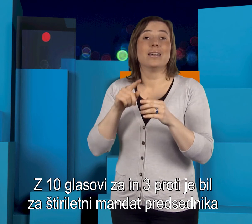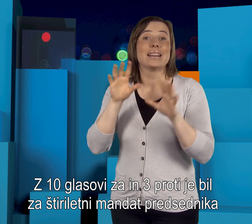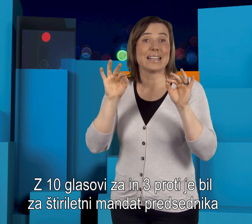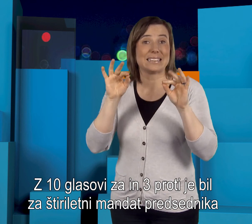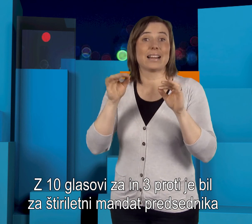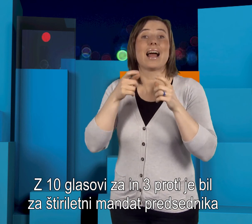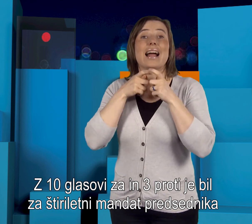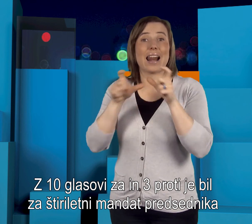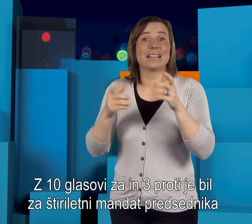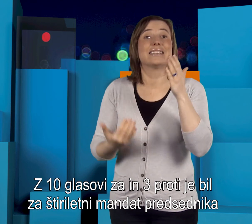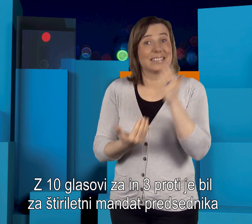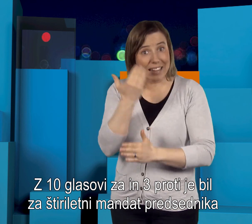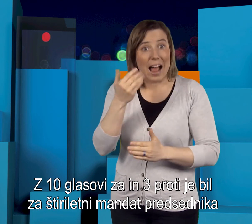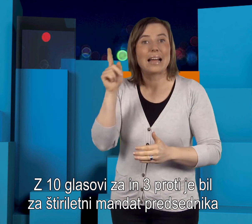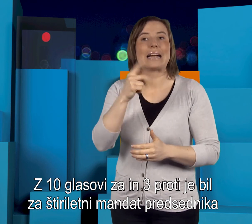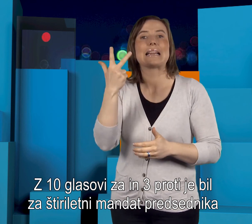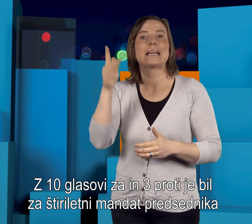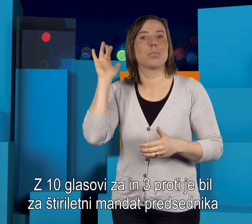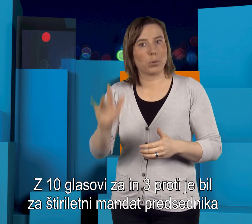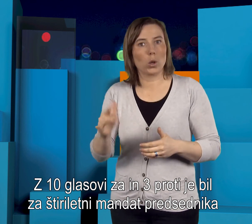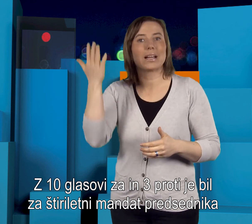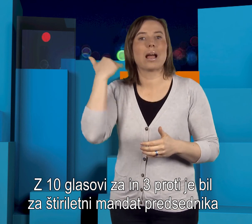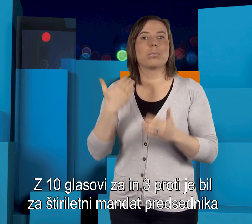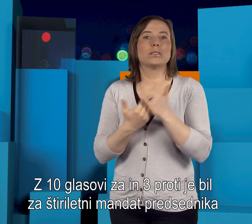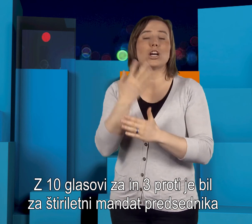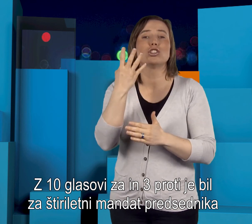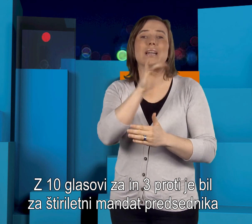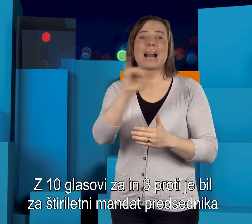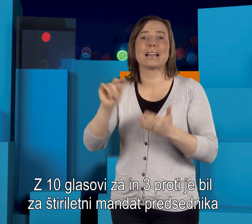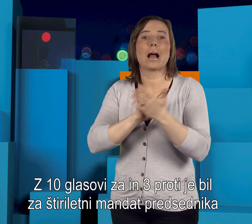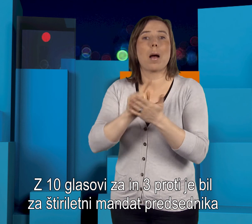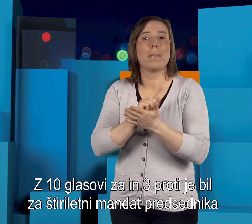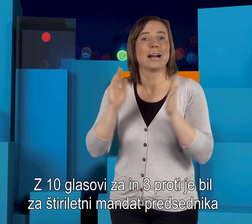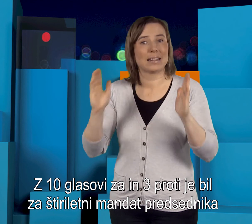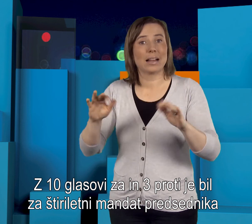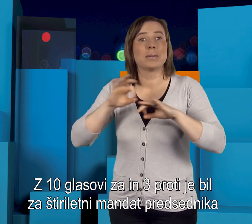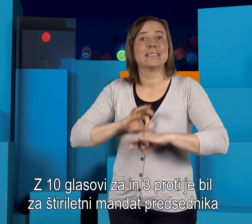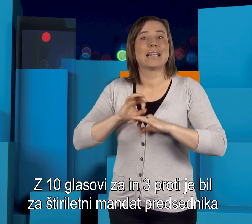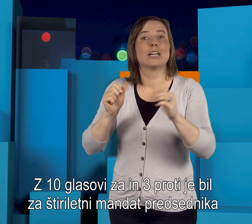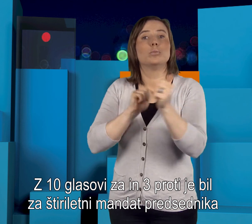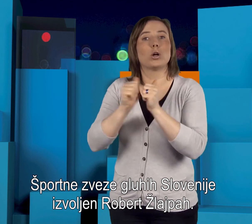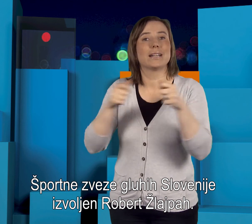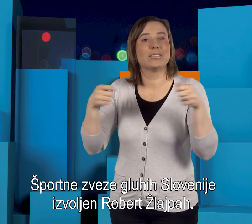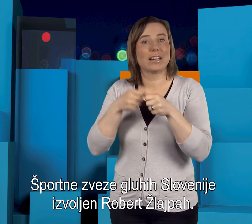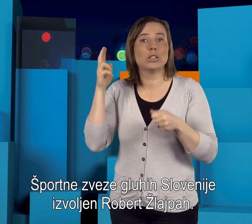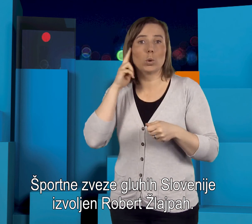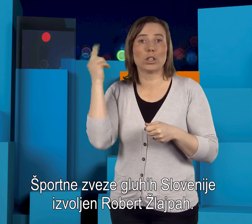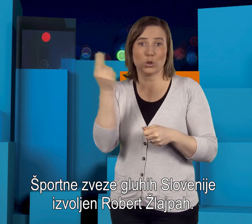Z 10 glasovi za in 3 proti je bil za 4-letni mandat predsednika Športne zveze gluhih Slovenije izvoljen